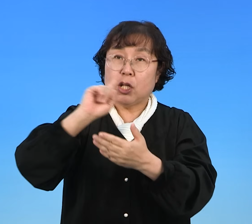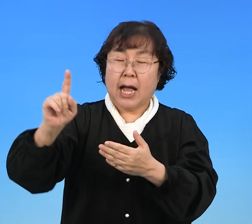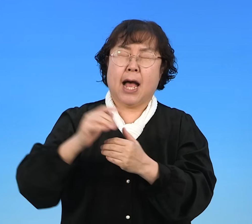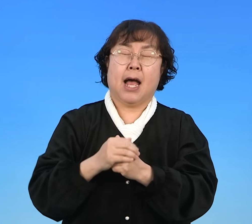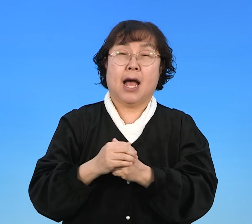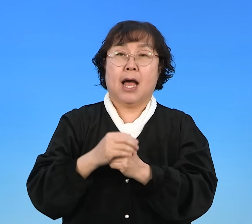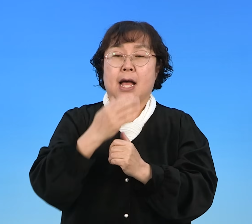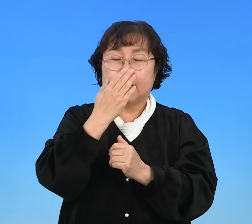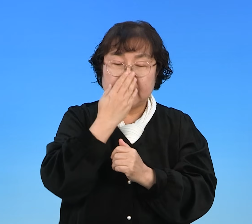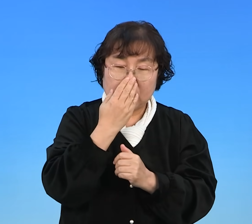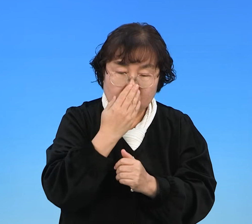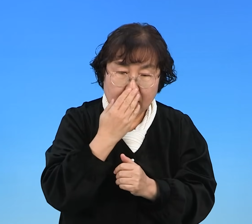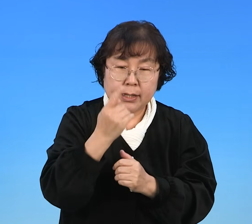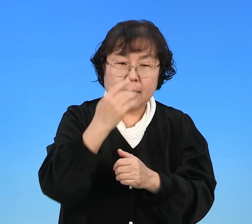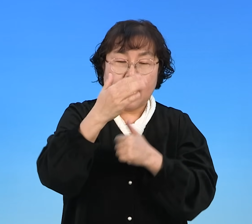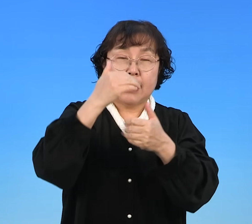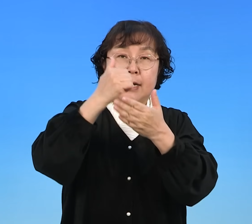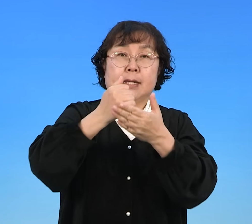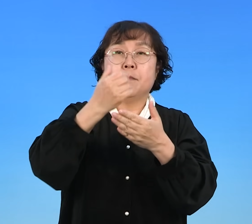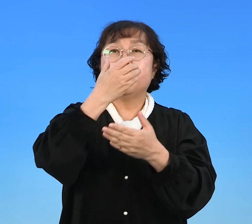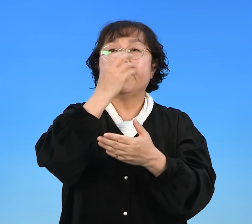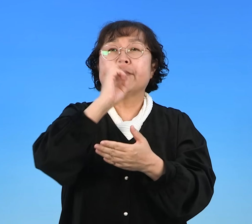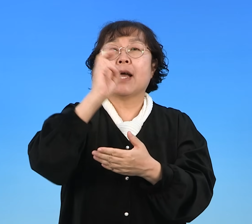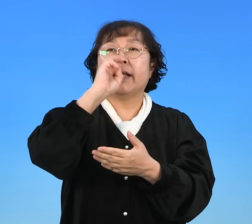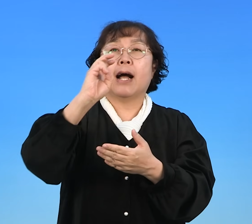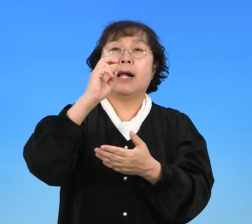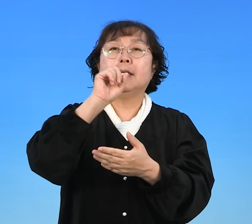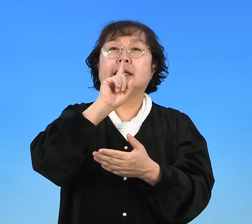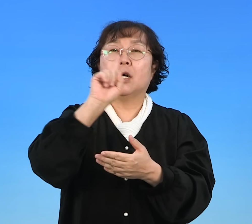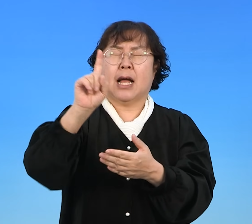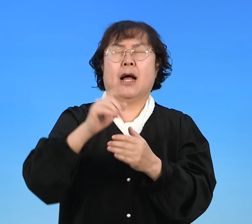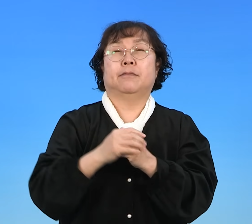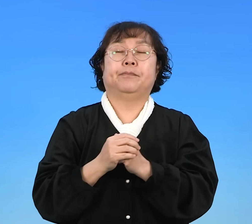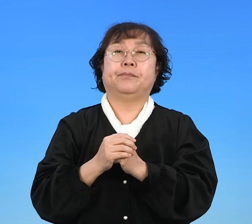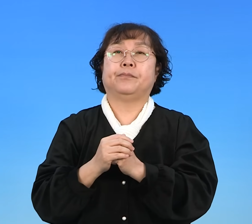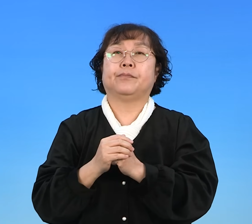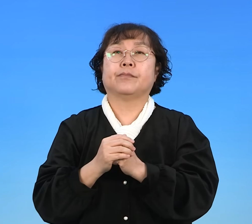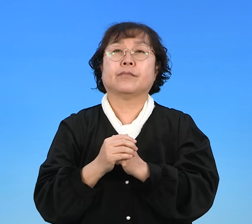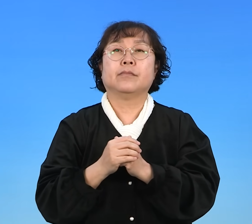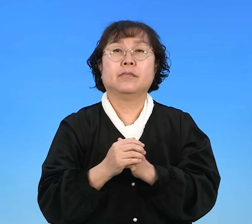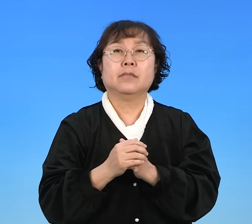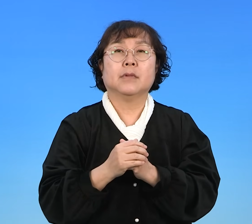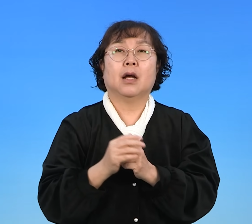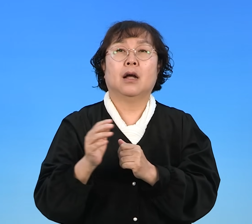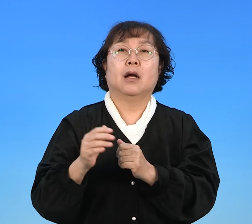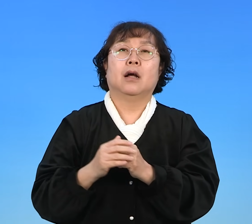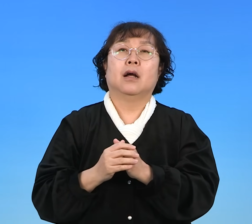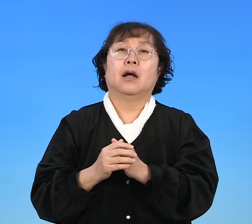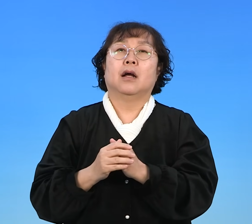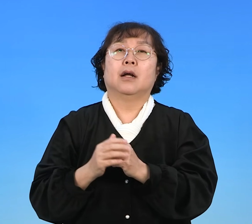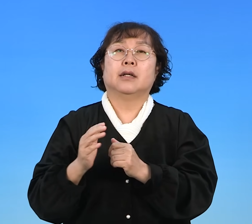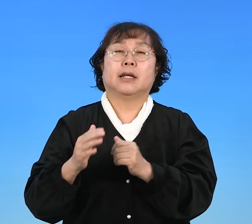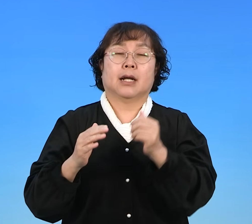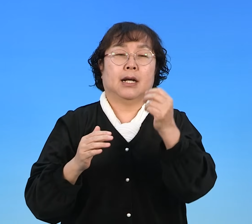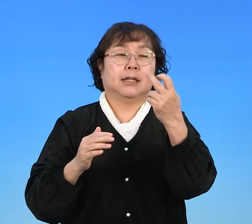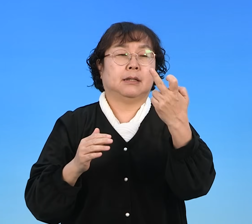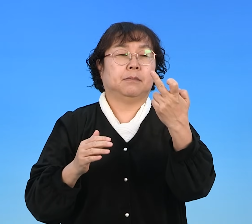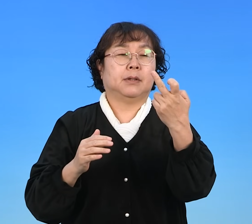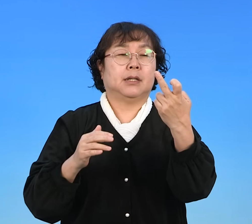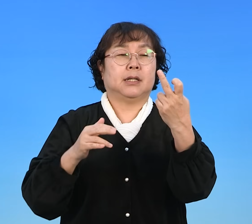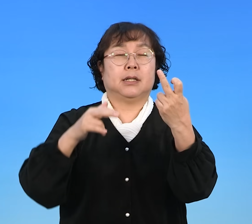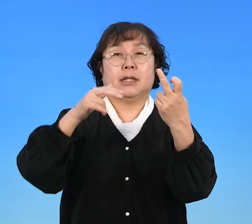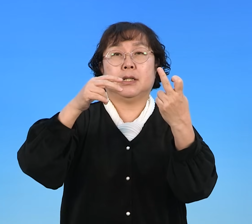내 하나님을 찬양할지어다. 그리고 제가 시간이 없어서 이 모든 걸 다 설교할 수가 없어서